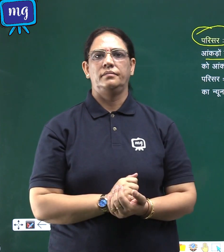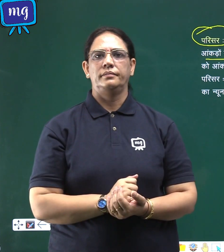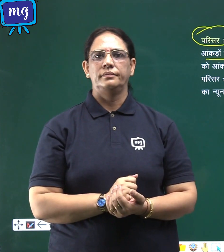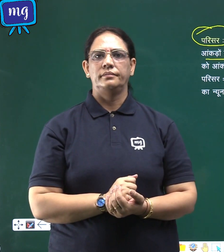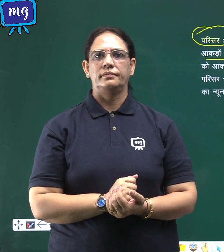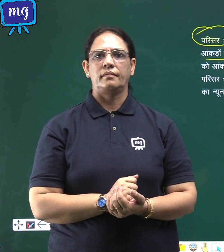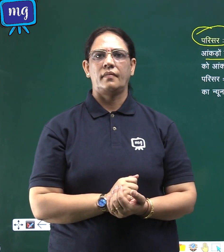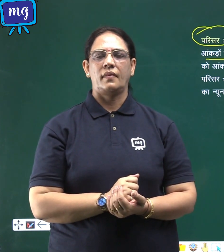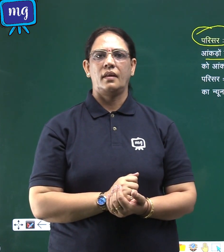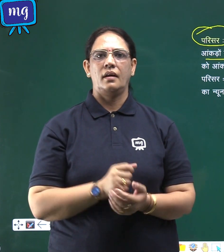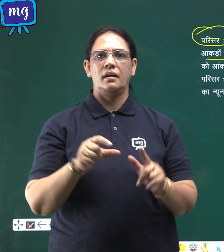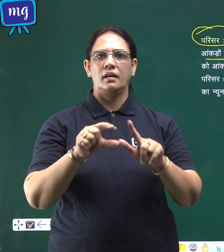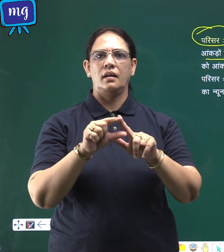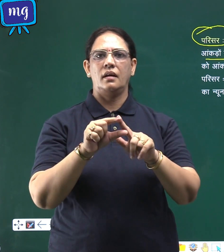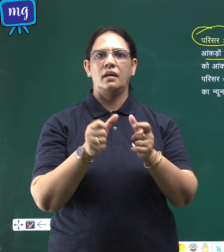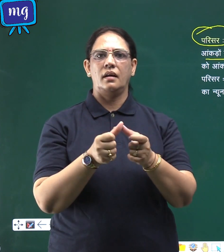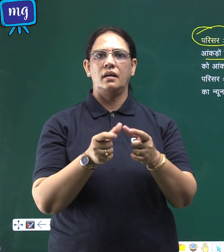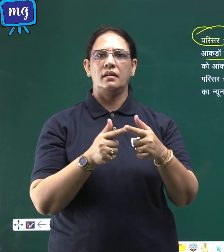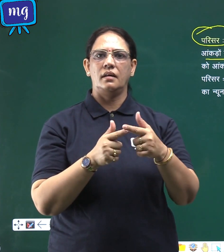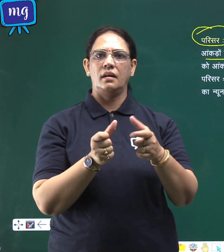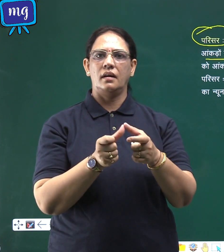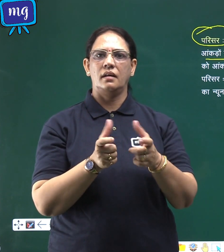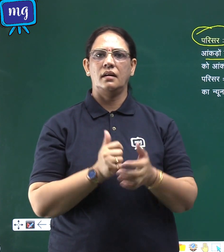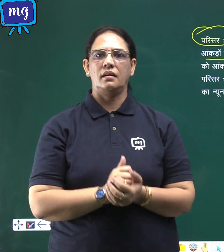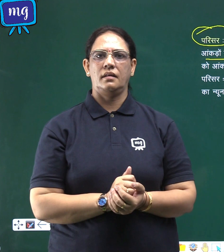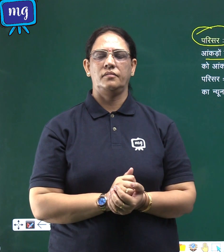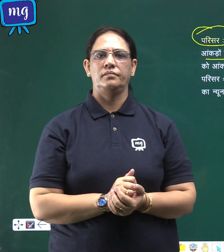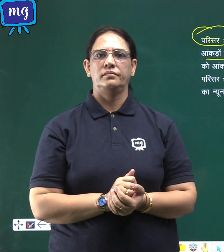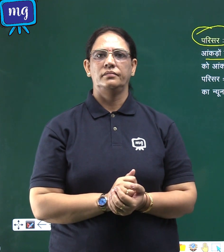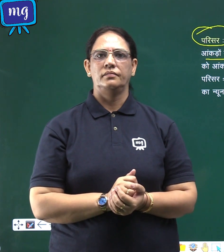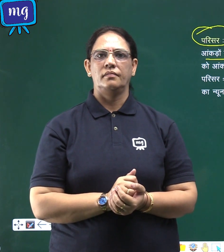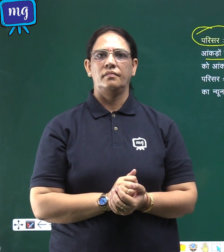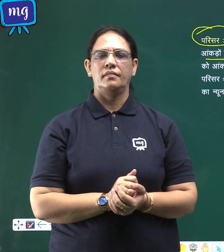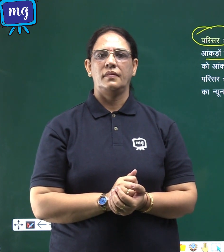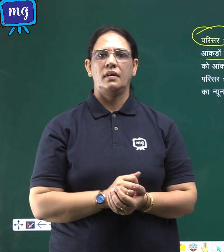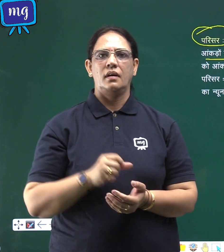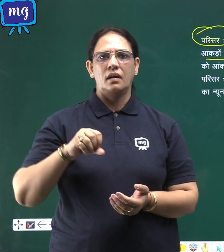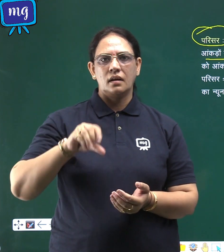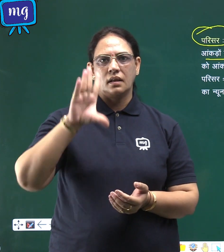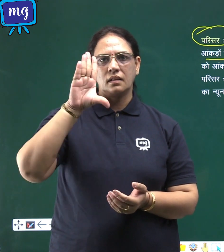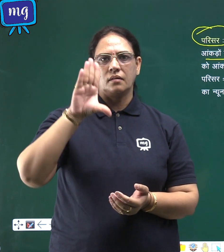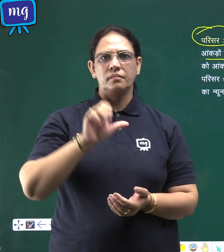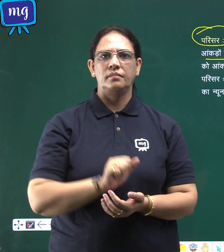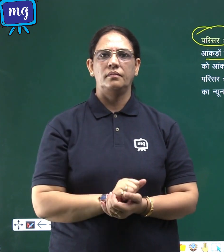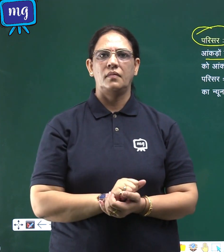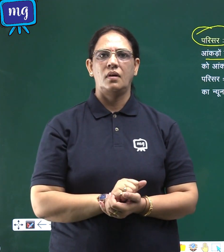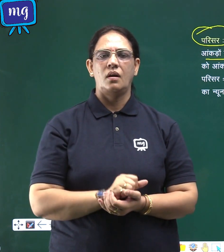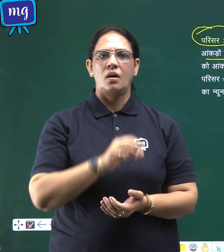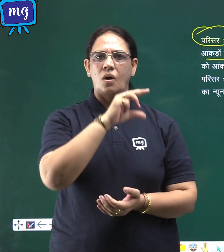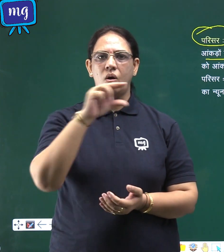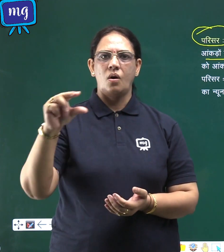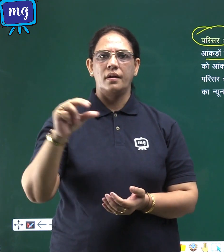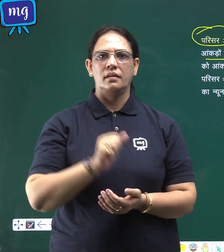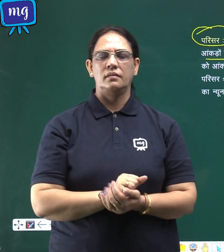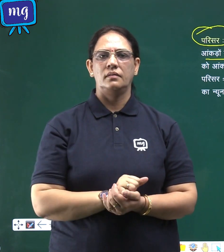आकड़ों के अधिक्तम और